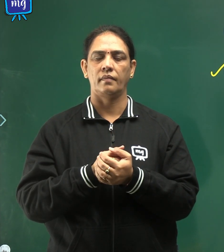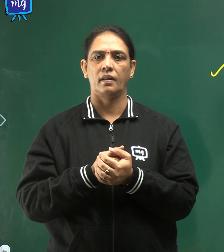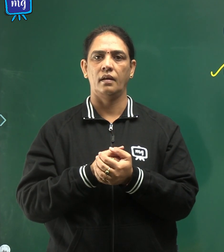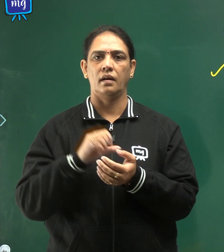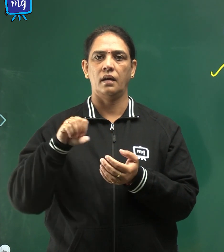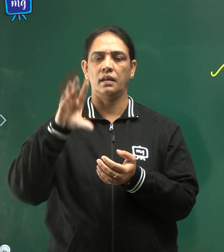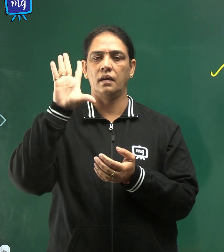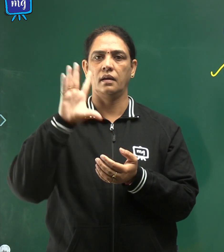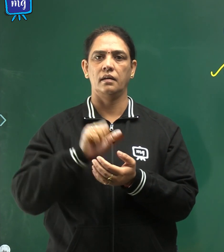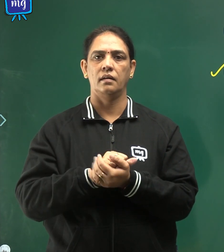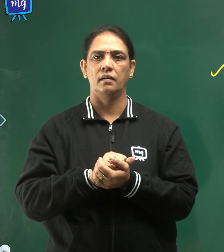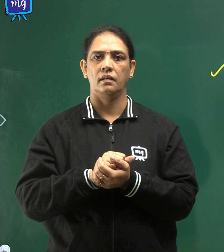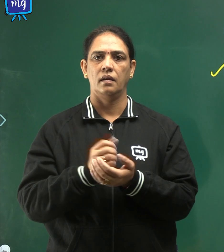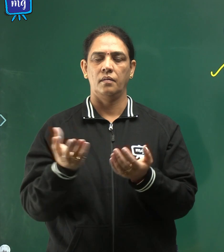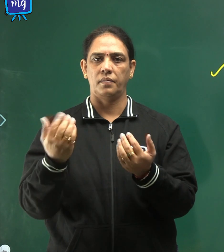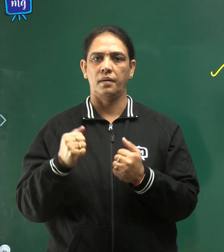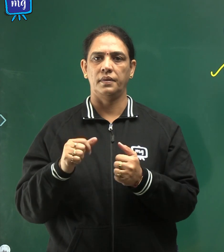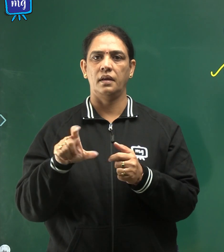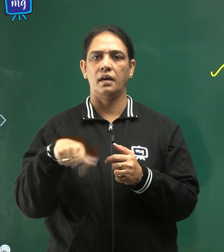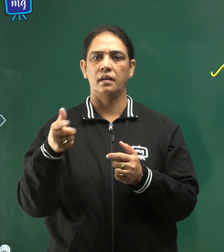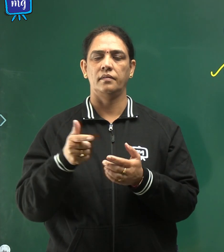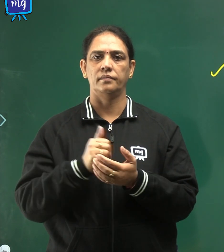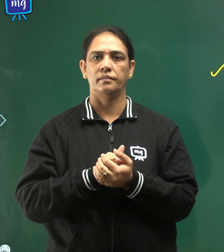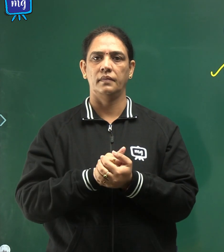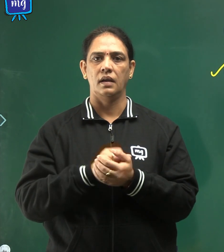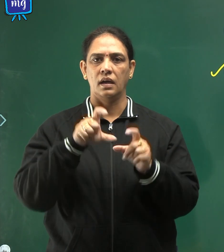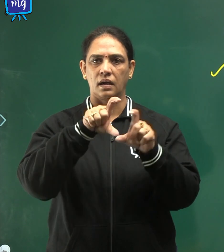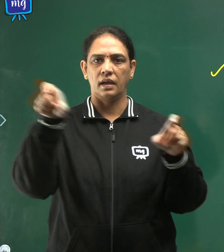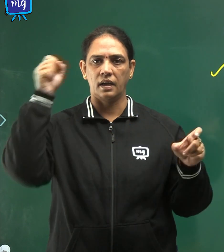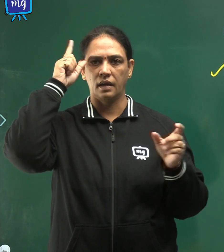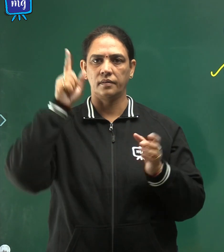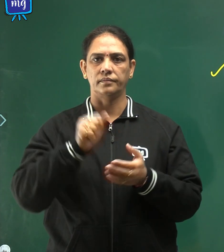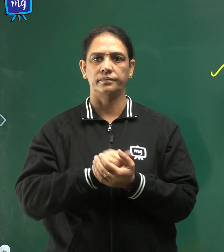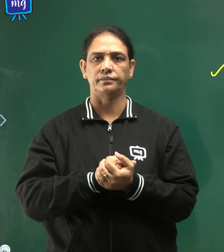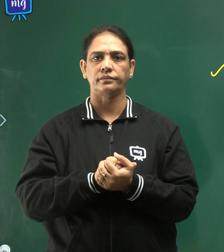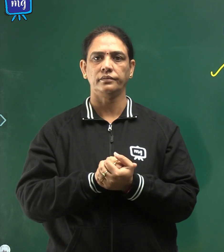अधिक प्राप्त किए। समझ आ गया?